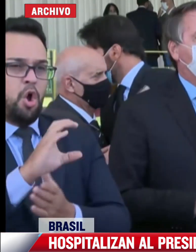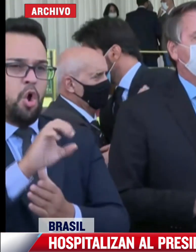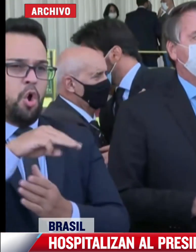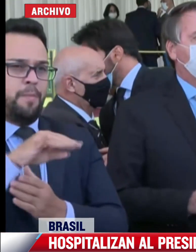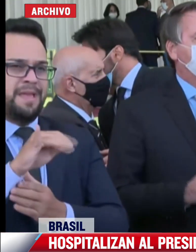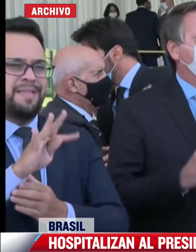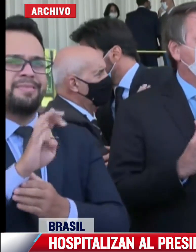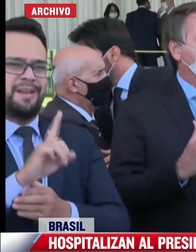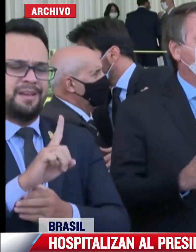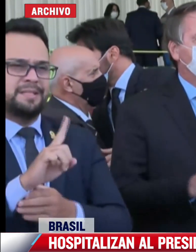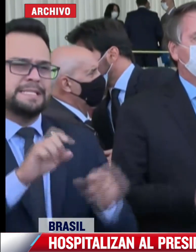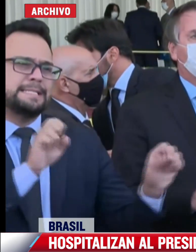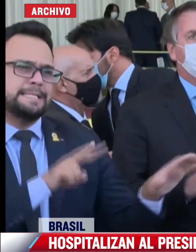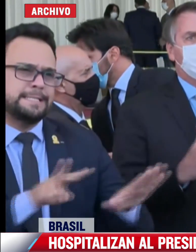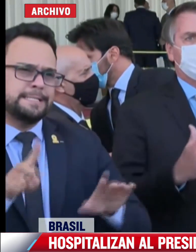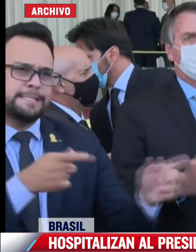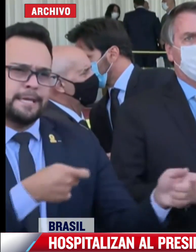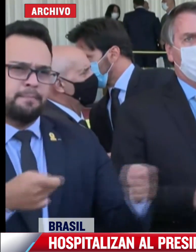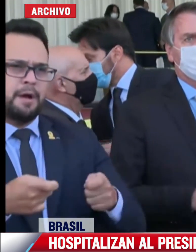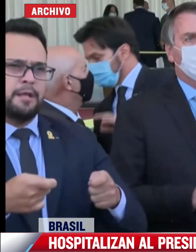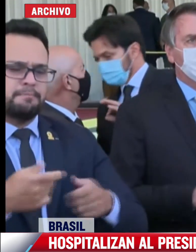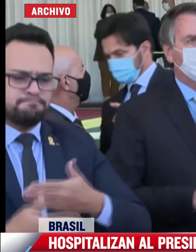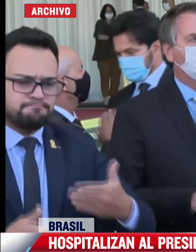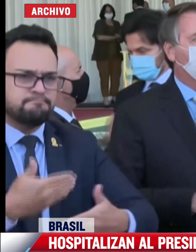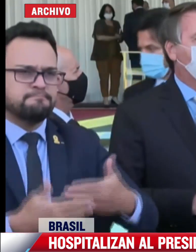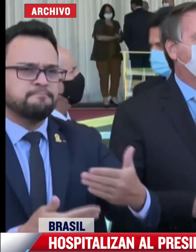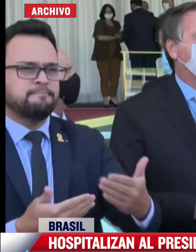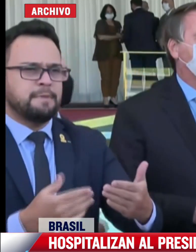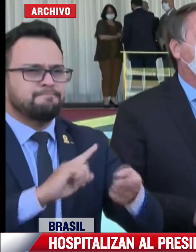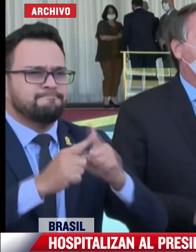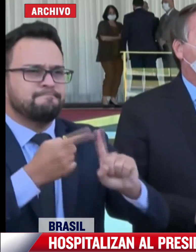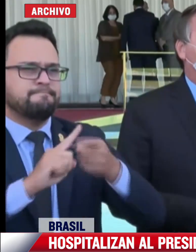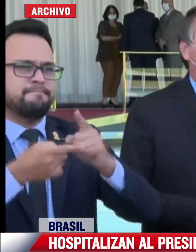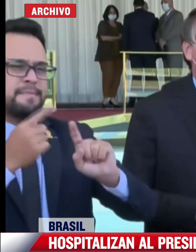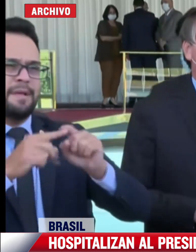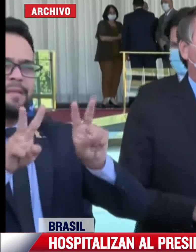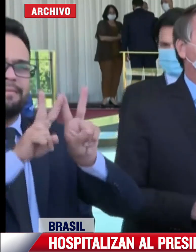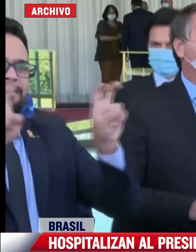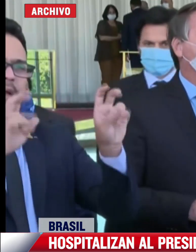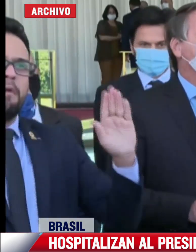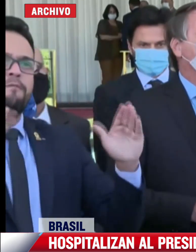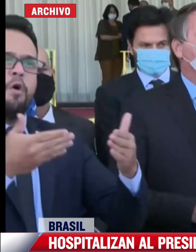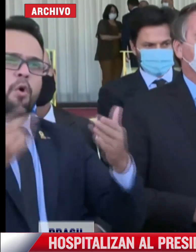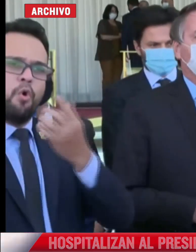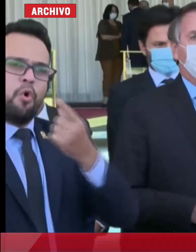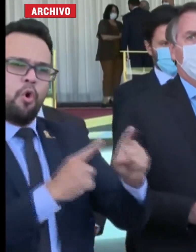24 y 48 horas. Bolsonaro suspendió sus actividades hasta nuevo aviso.